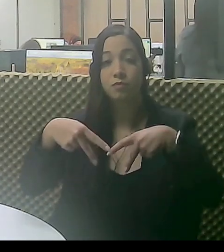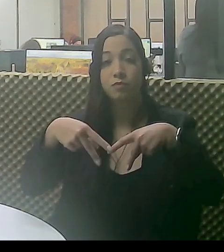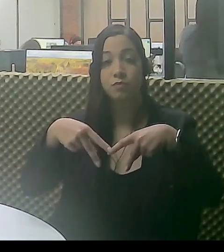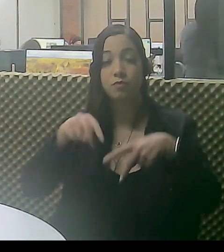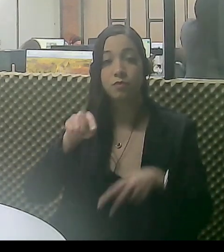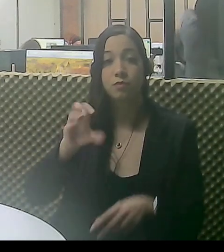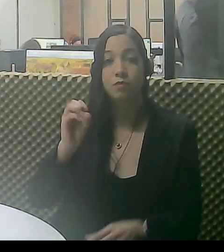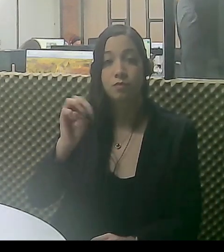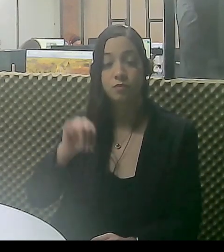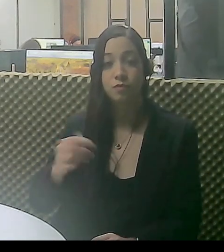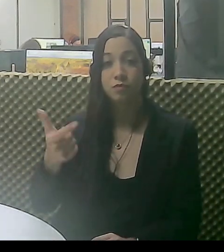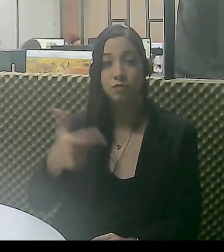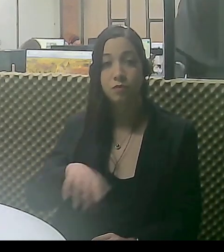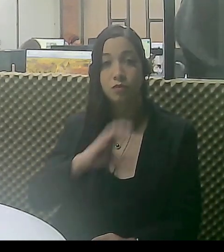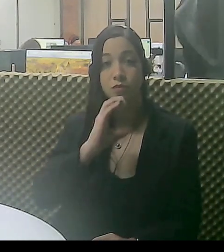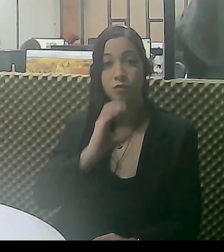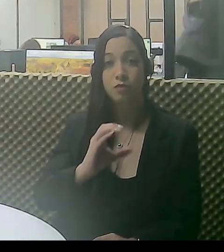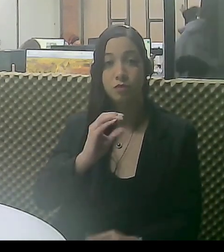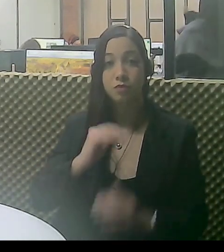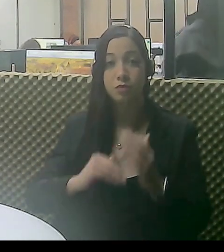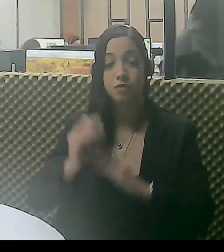cprofissionaisculturasmc@gmail.com. Vamos repetir,